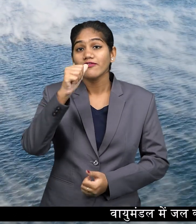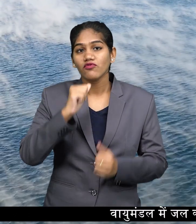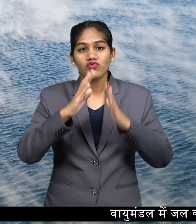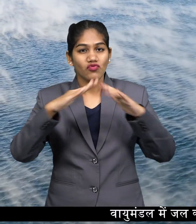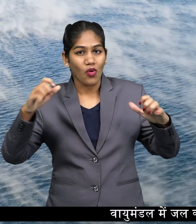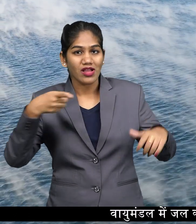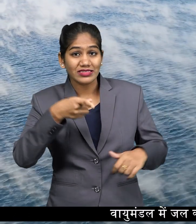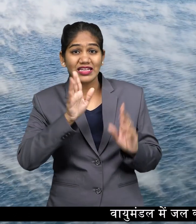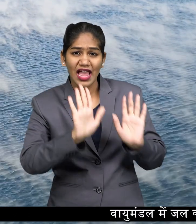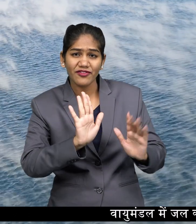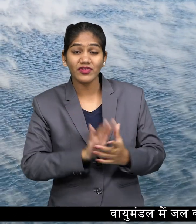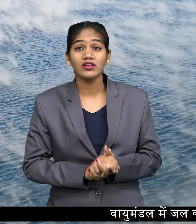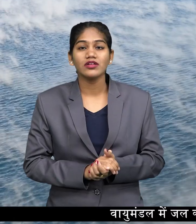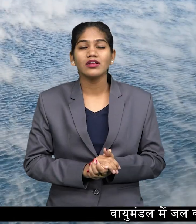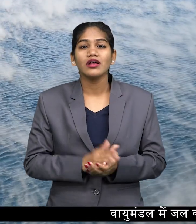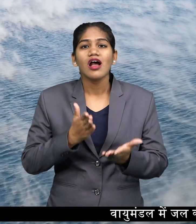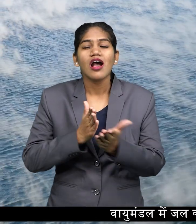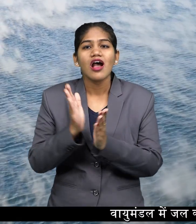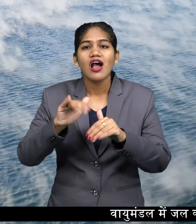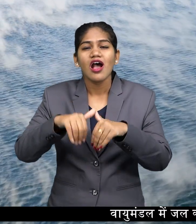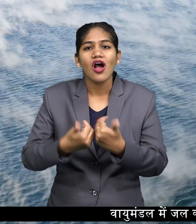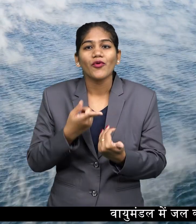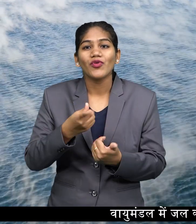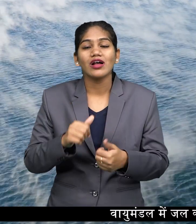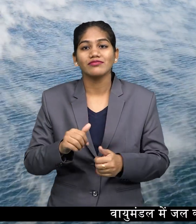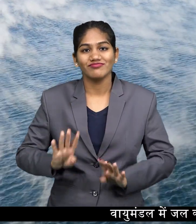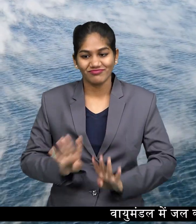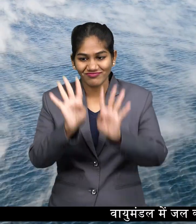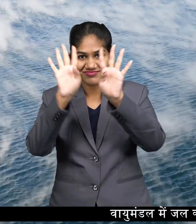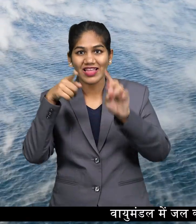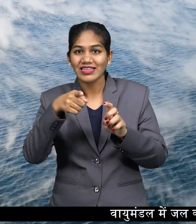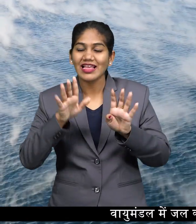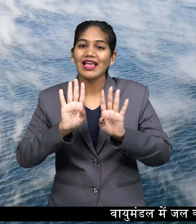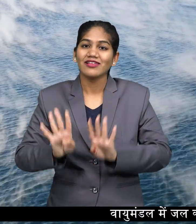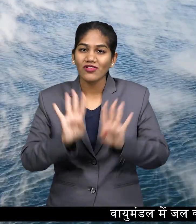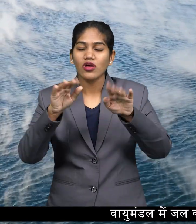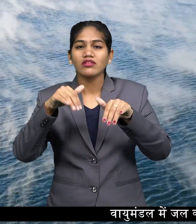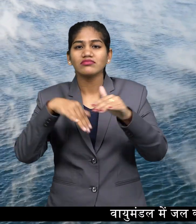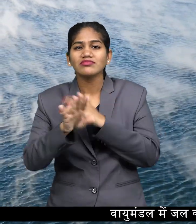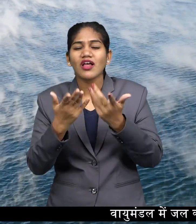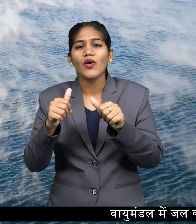वायुमंडल में जल की कुछ मात्रा जलवाष्प के रूप में विद्यमान है।